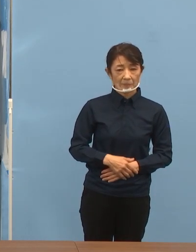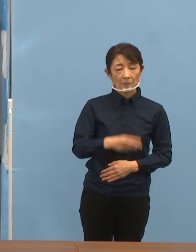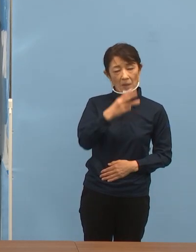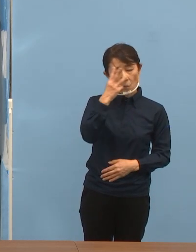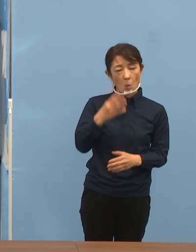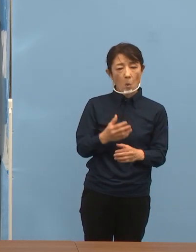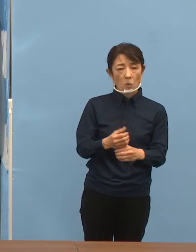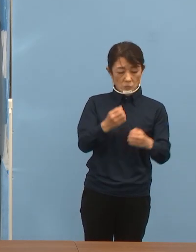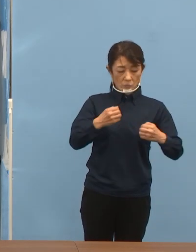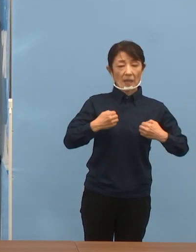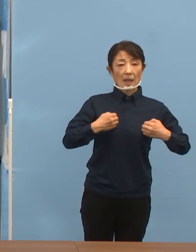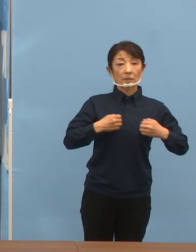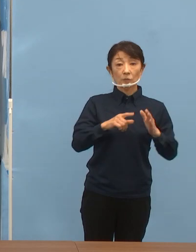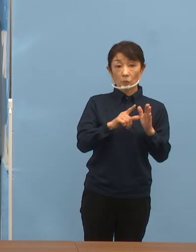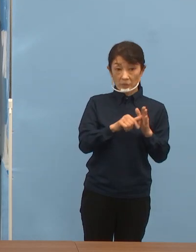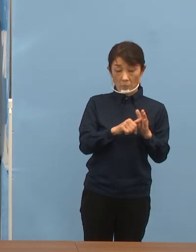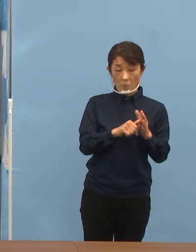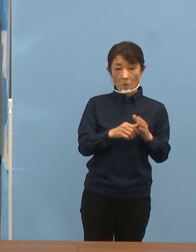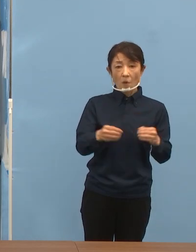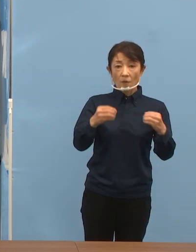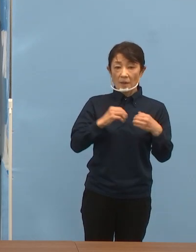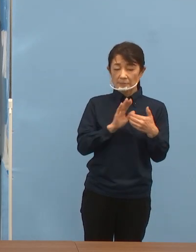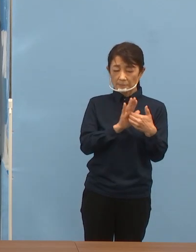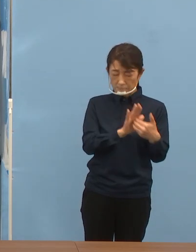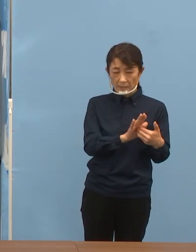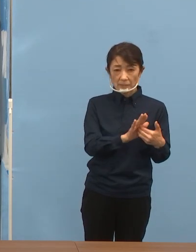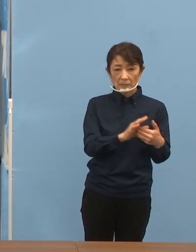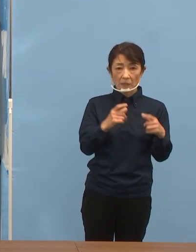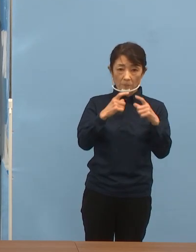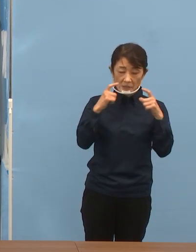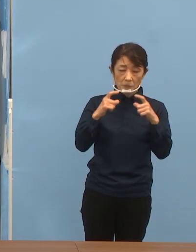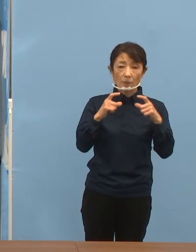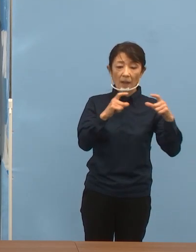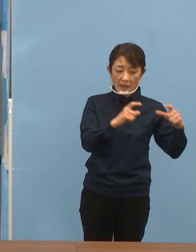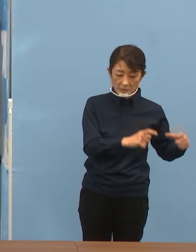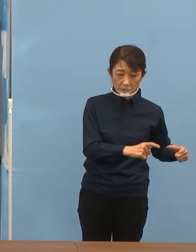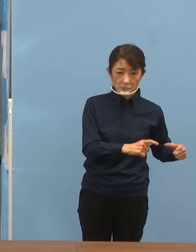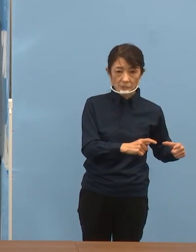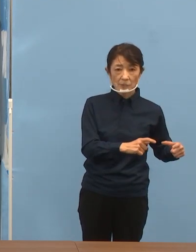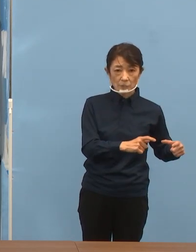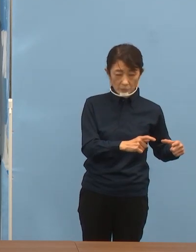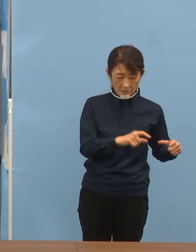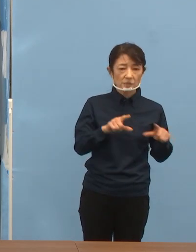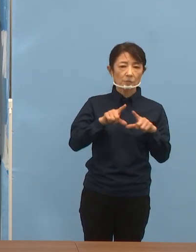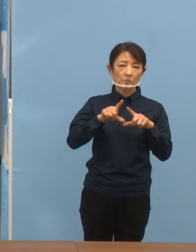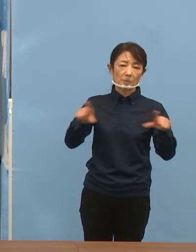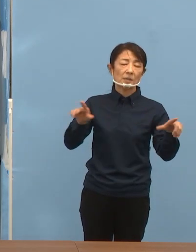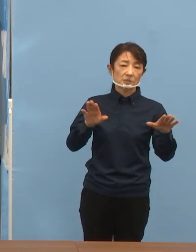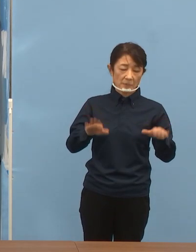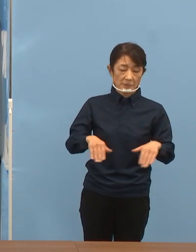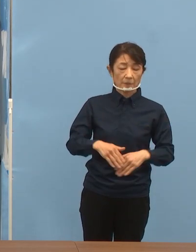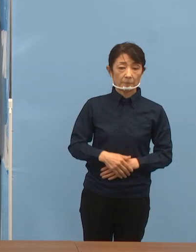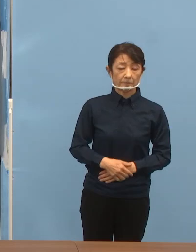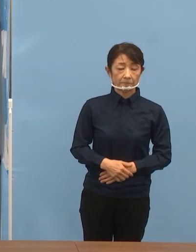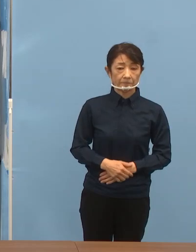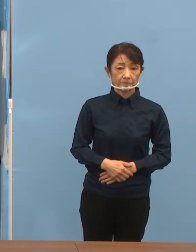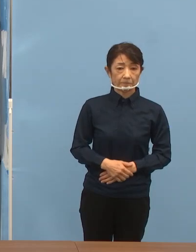ね、同様に感染対策を講じてマスク着用は必要ないというふうにしております。